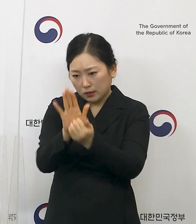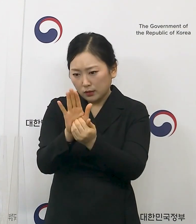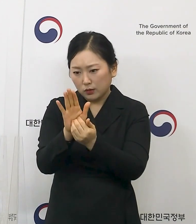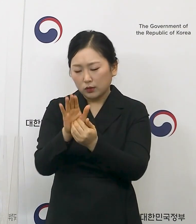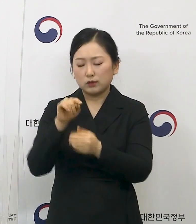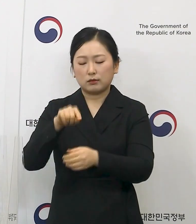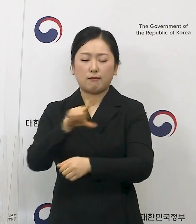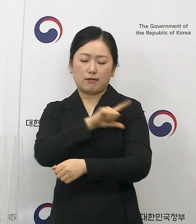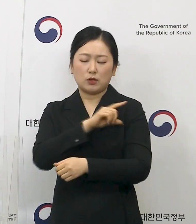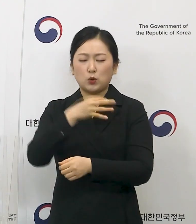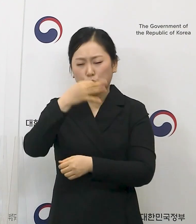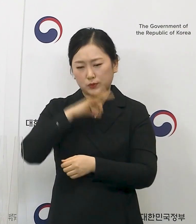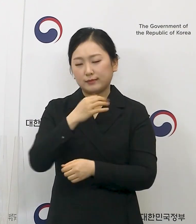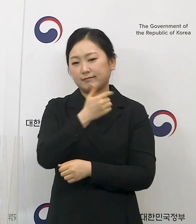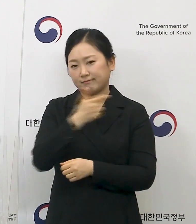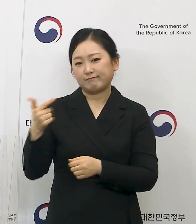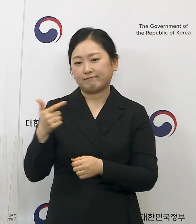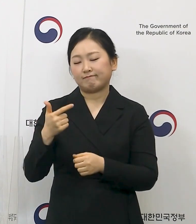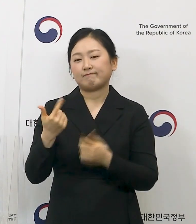실천 행동이 되겠습니다.